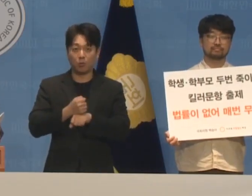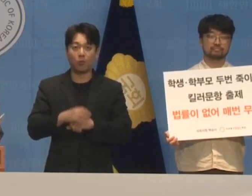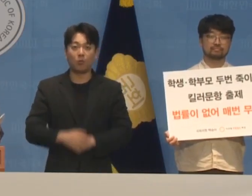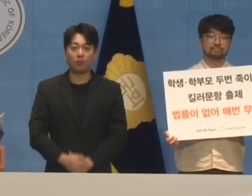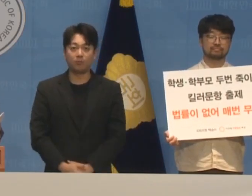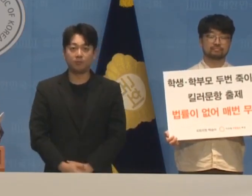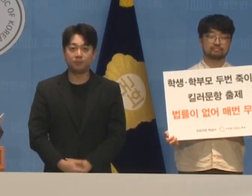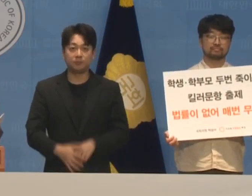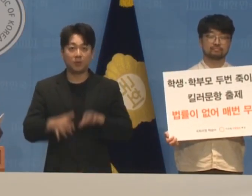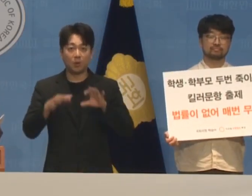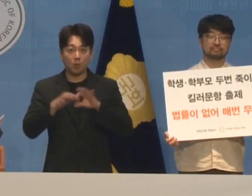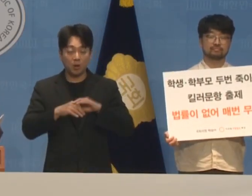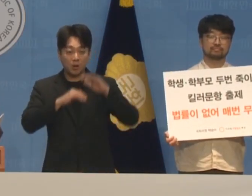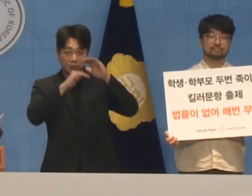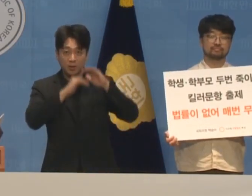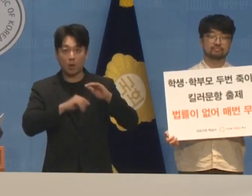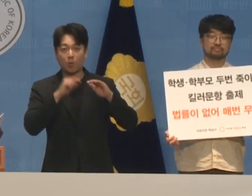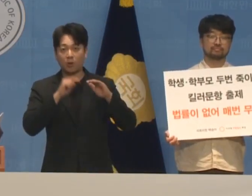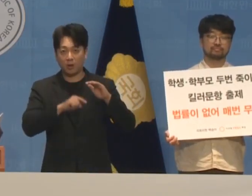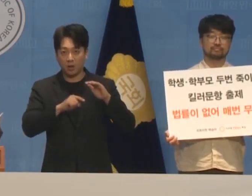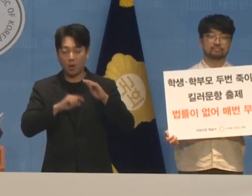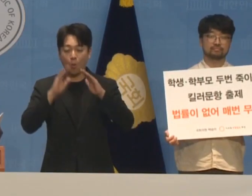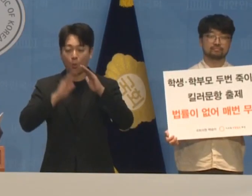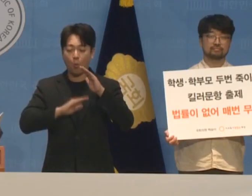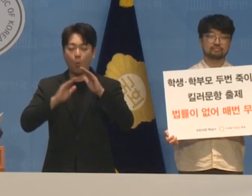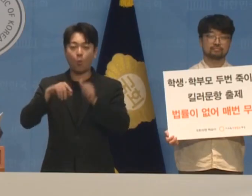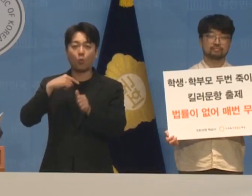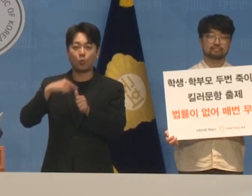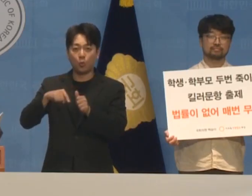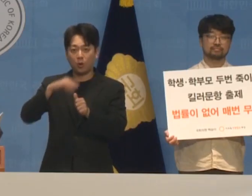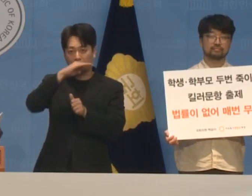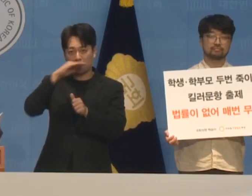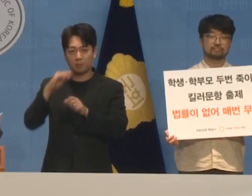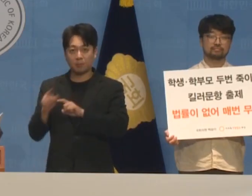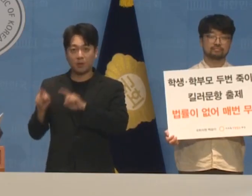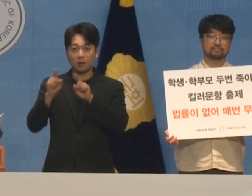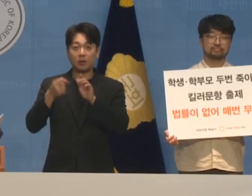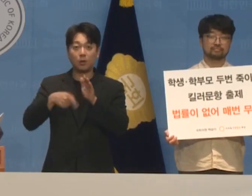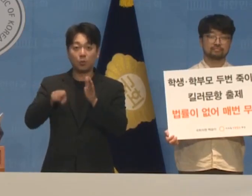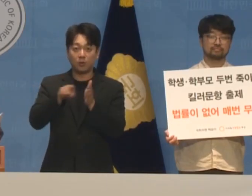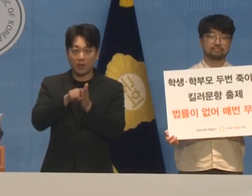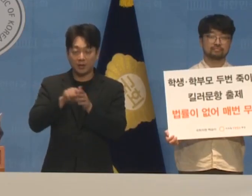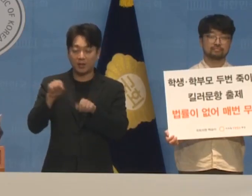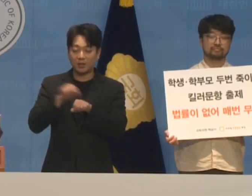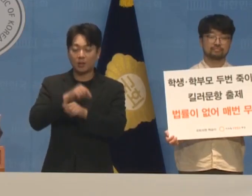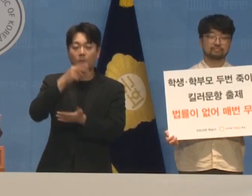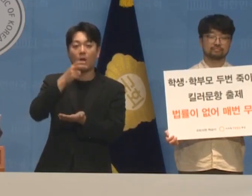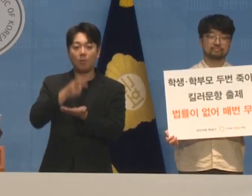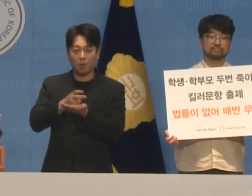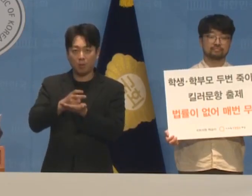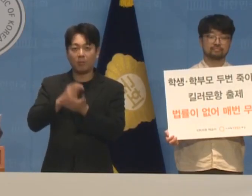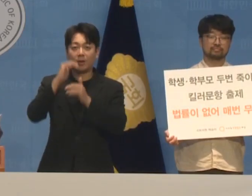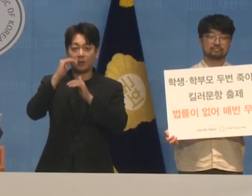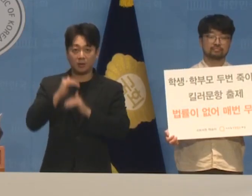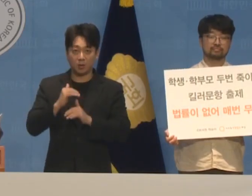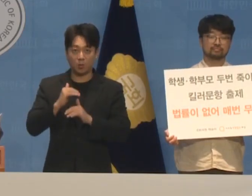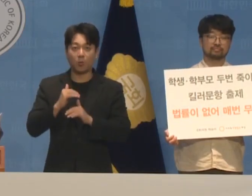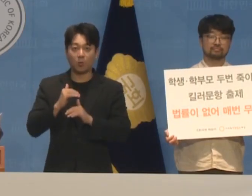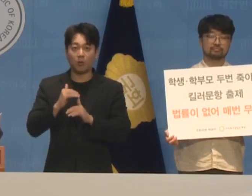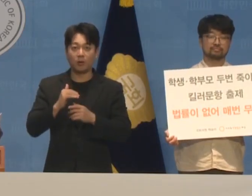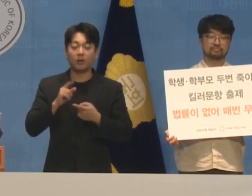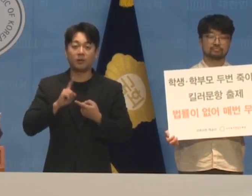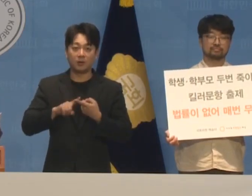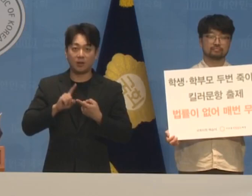적용 대상에 포함하는 공교육 정상화 촉진 및 선행교육 규제에 관한 특별법 일부 개정 법률안